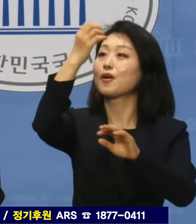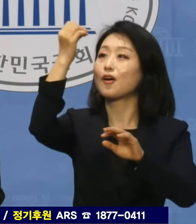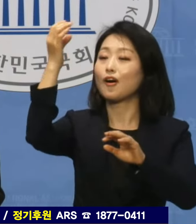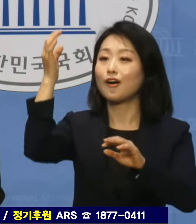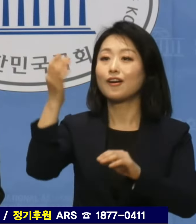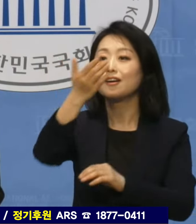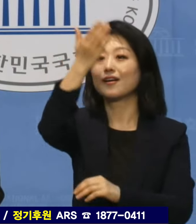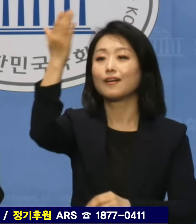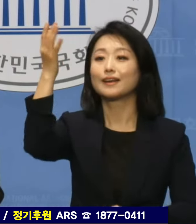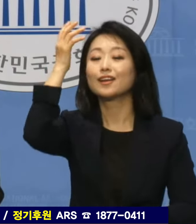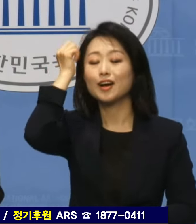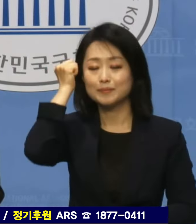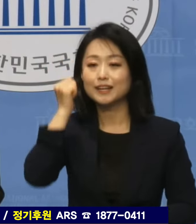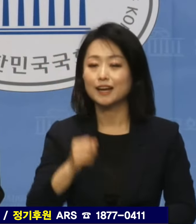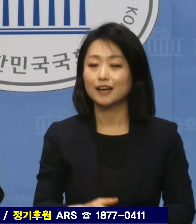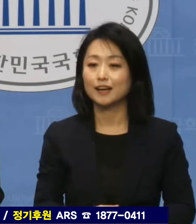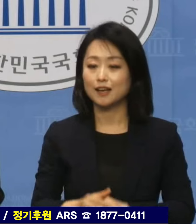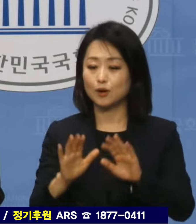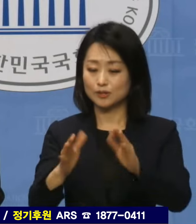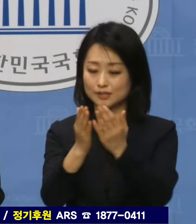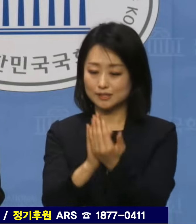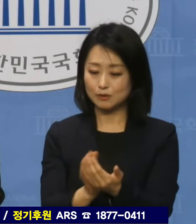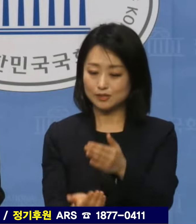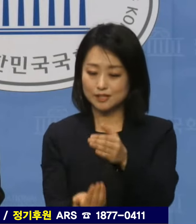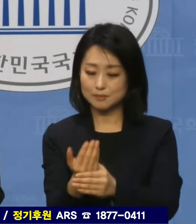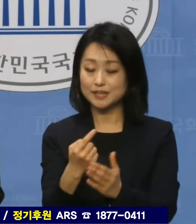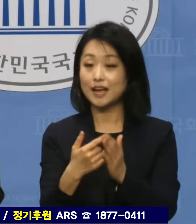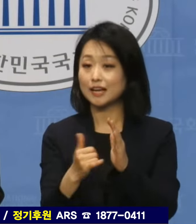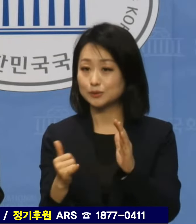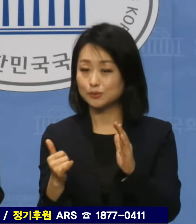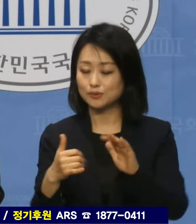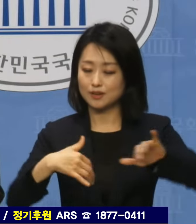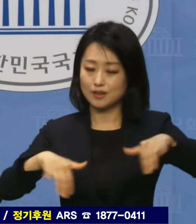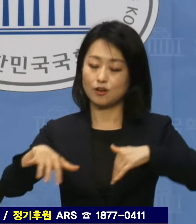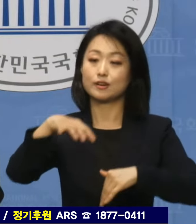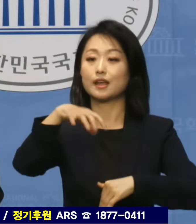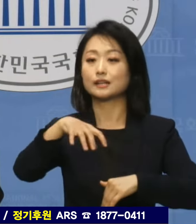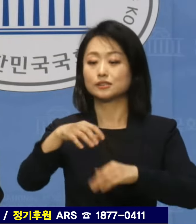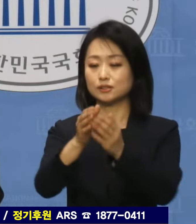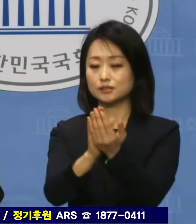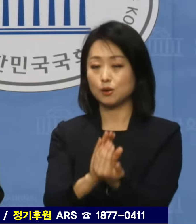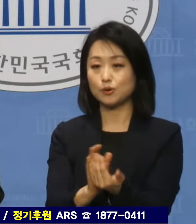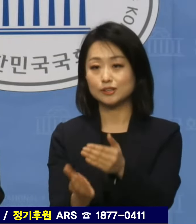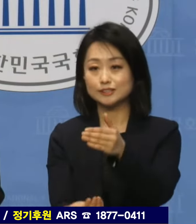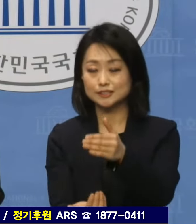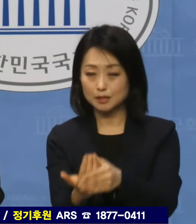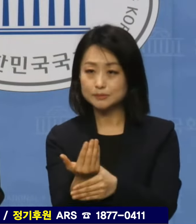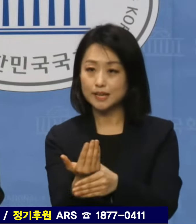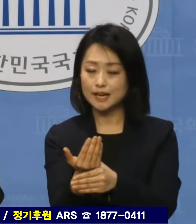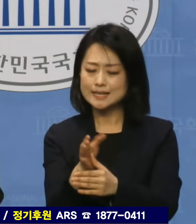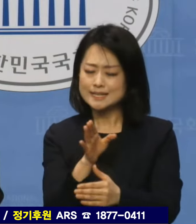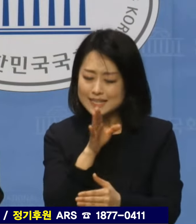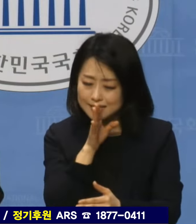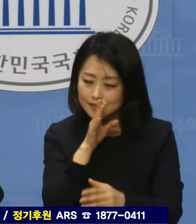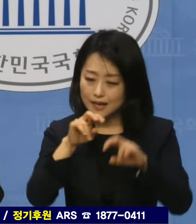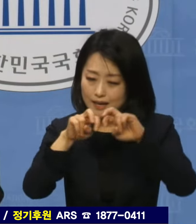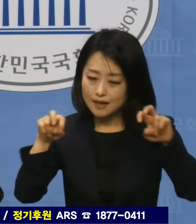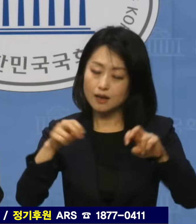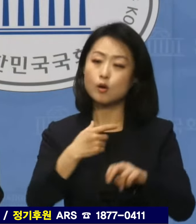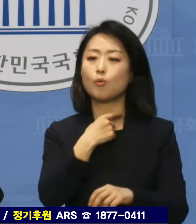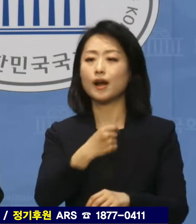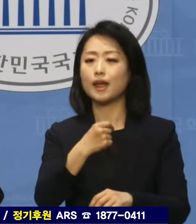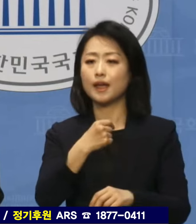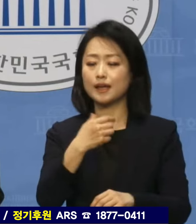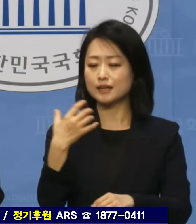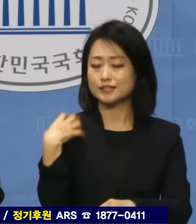올해도 세월호 참사 유가족께서 거리에서 세월호 참사 온전한 진실,